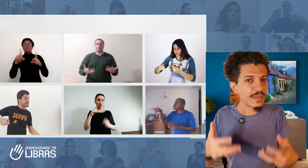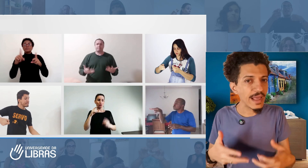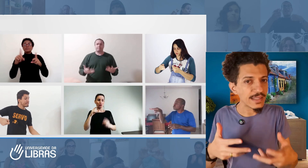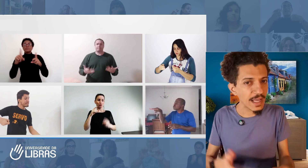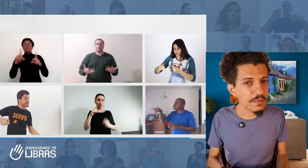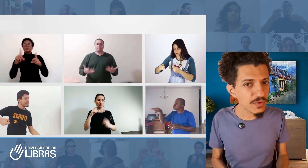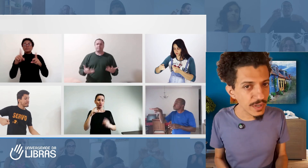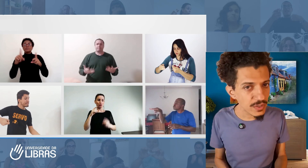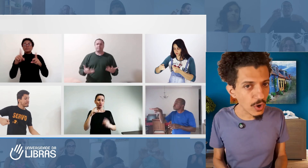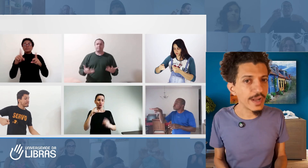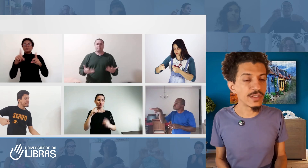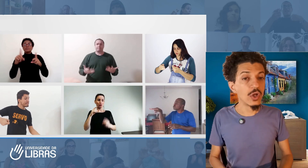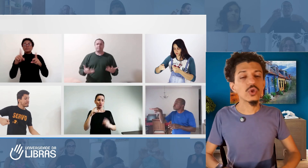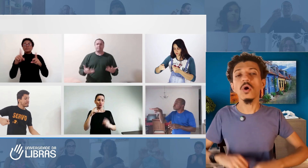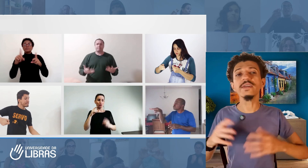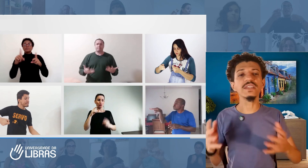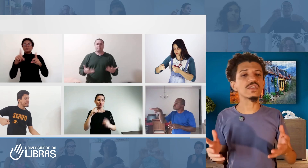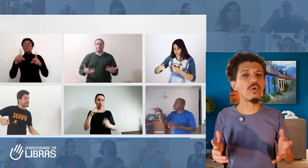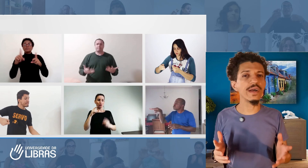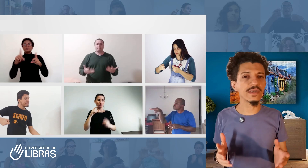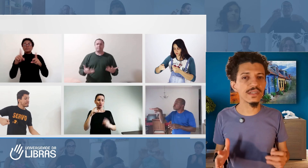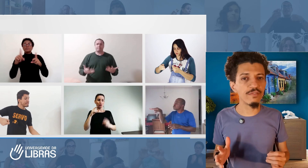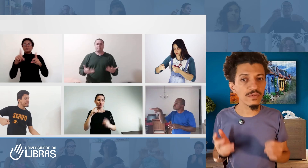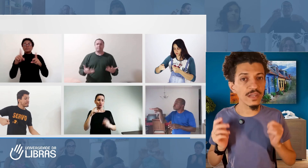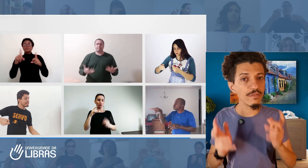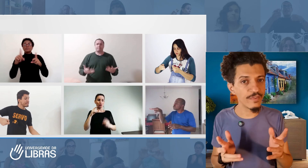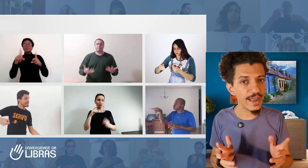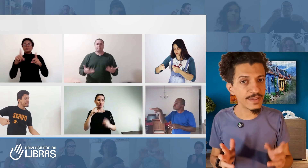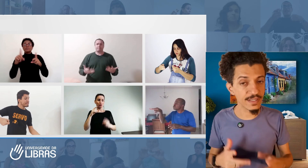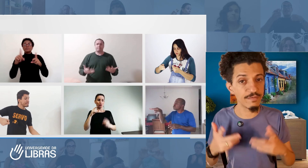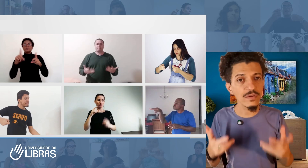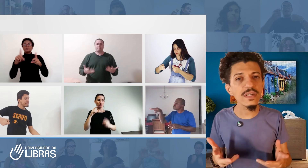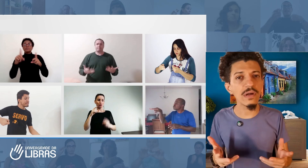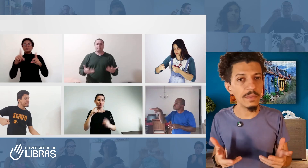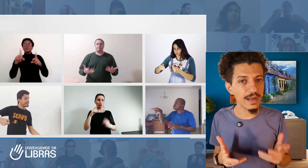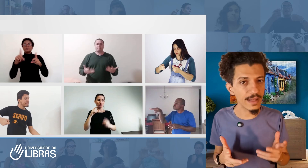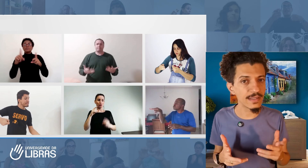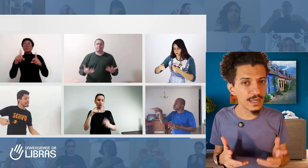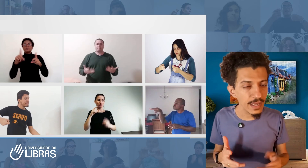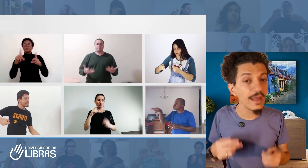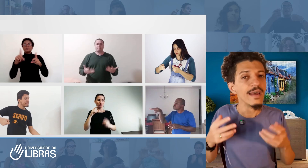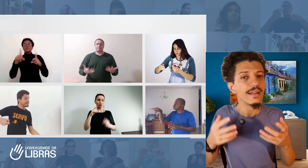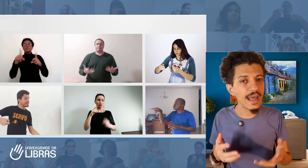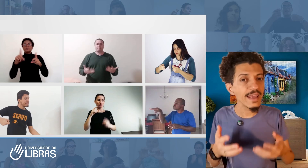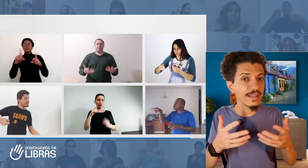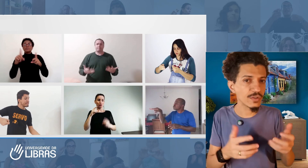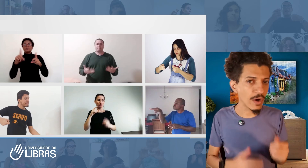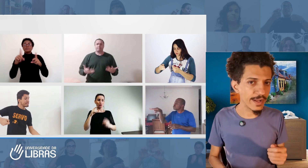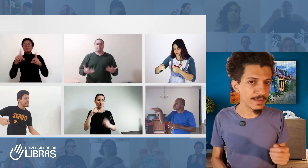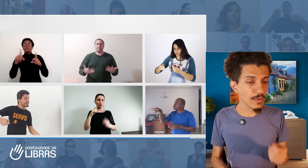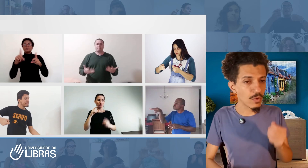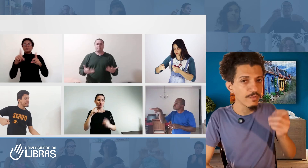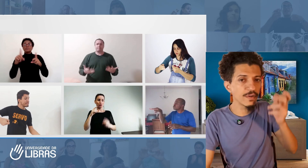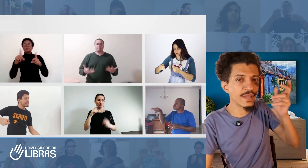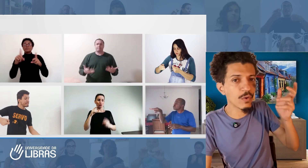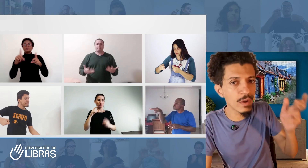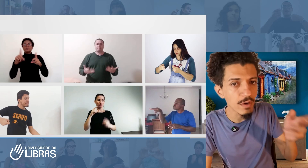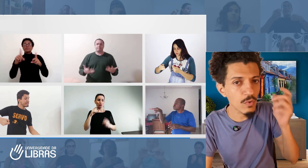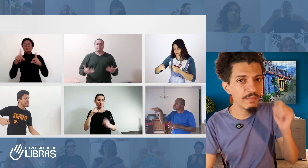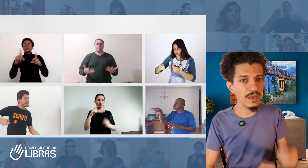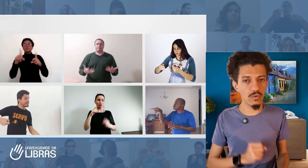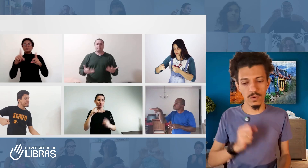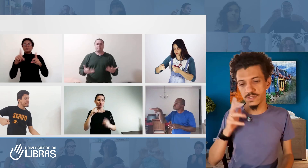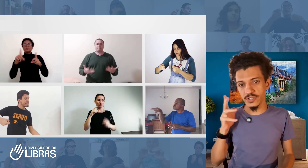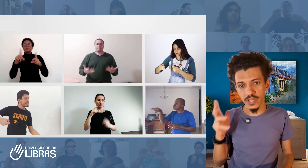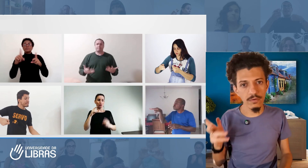matemática tem exemplos com histórias. Todas as coisas que vão sendo feitas, que vão sendo aplicadas ali, têm histórias. Quando você encontra